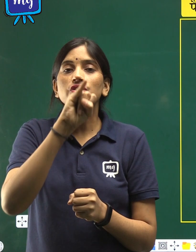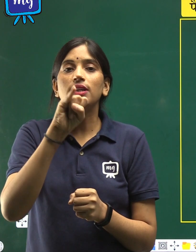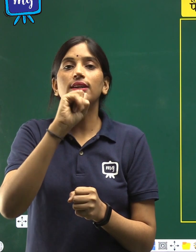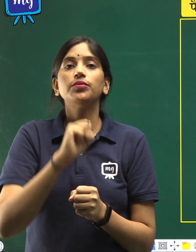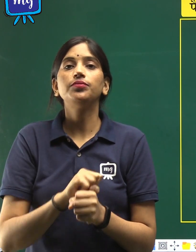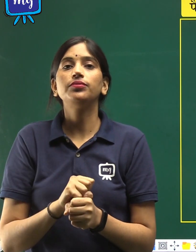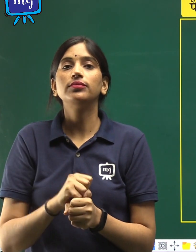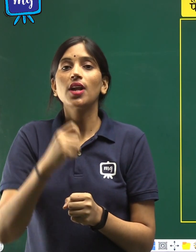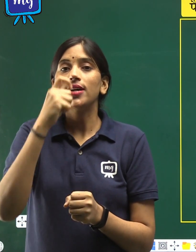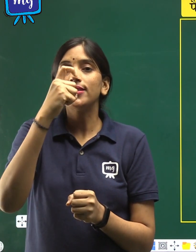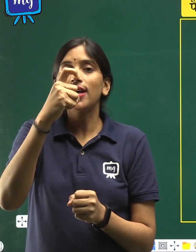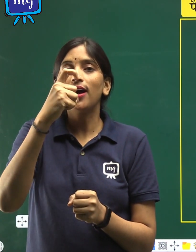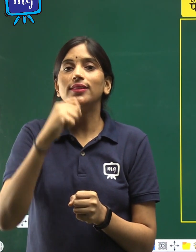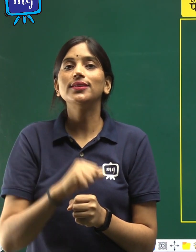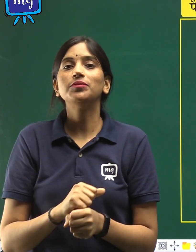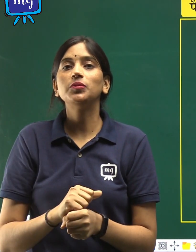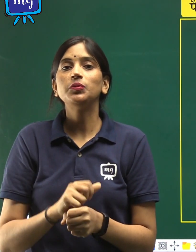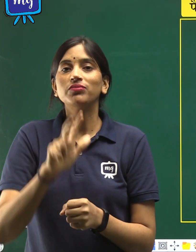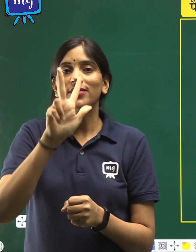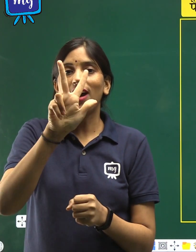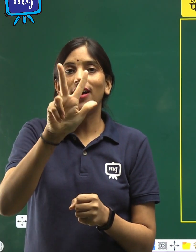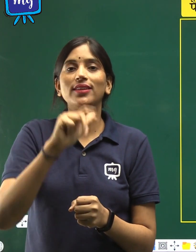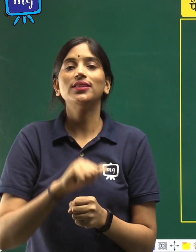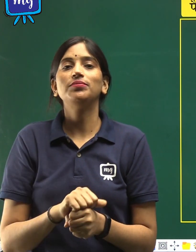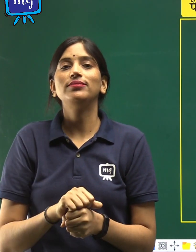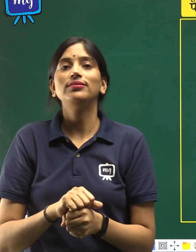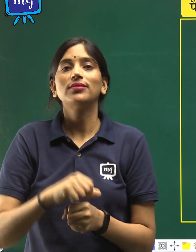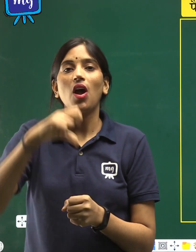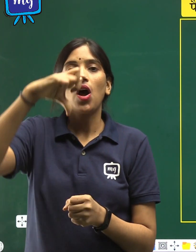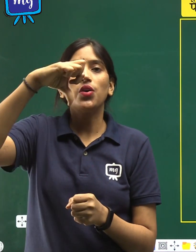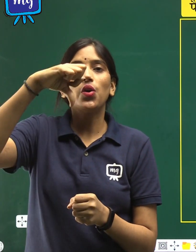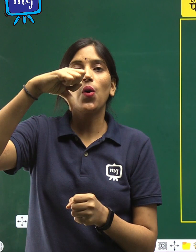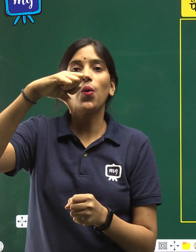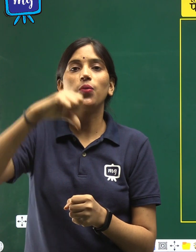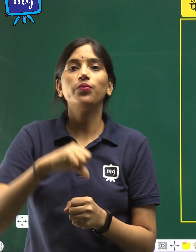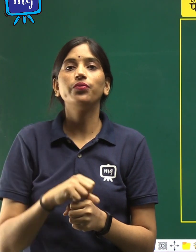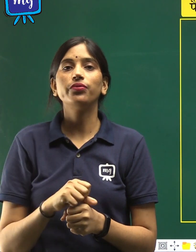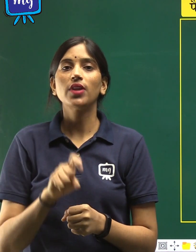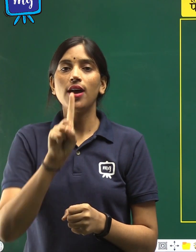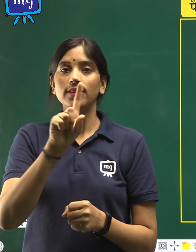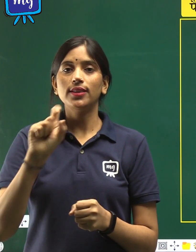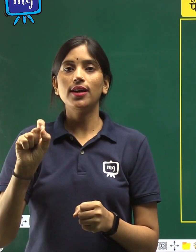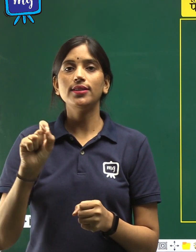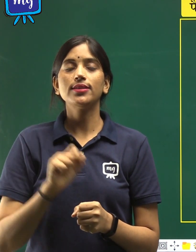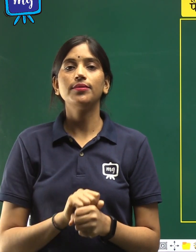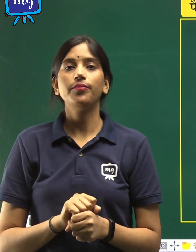6 7 8 9